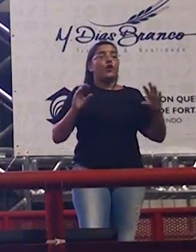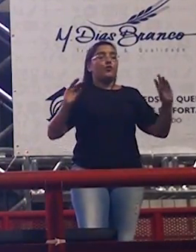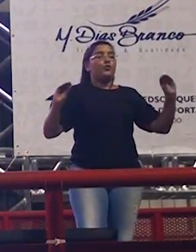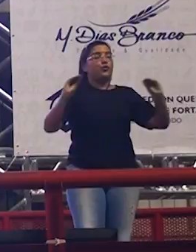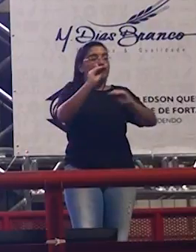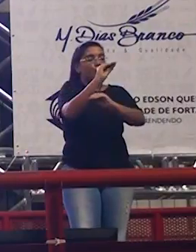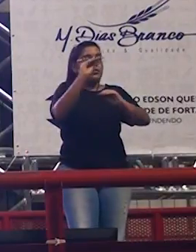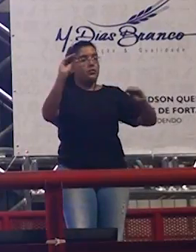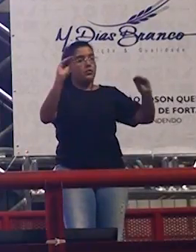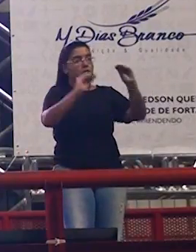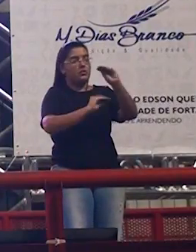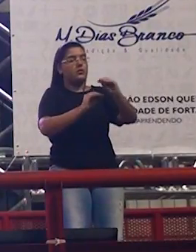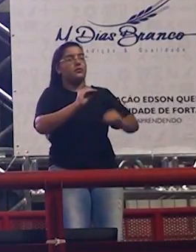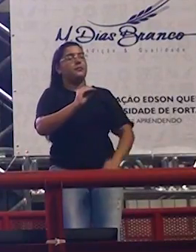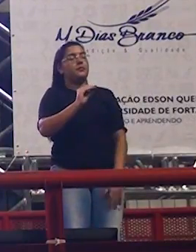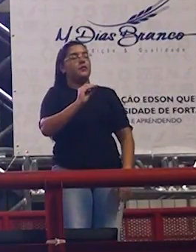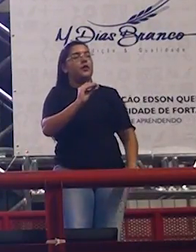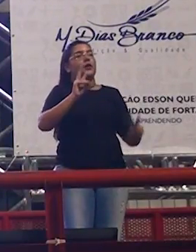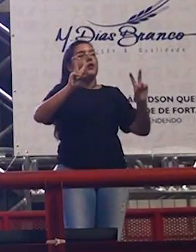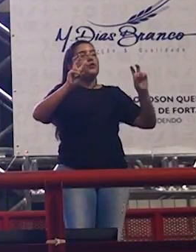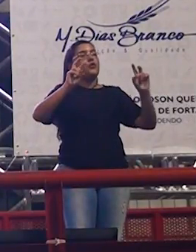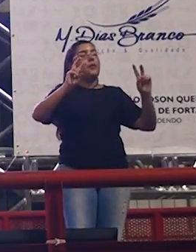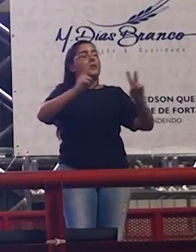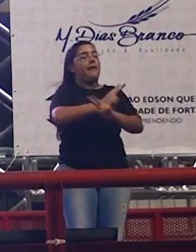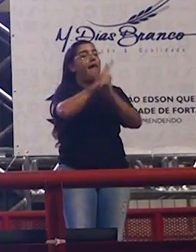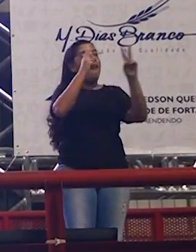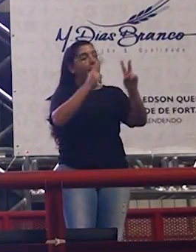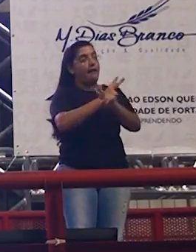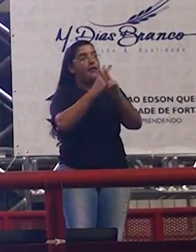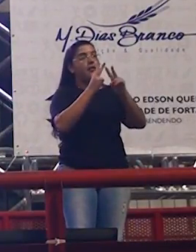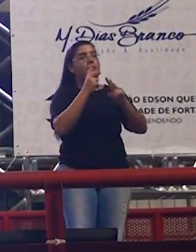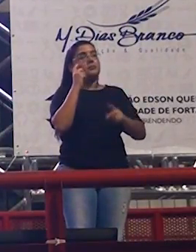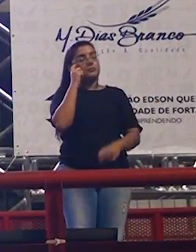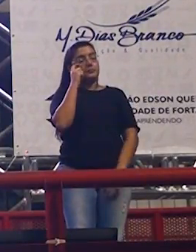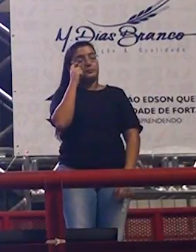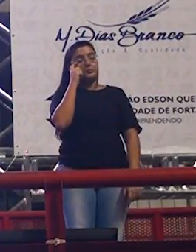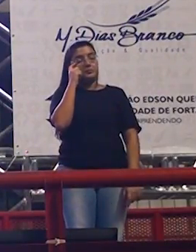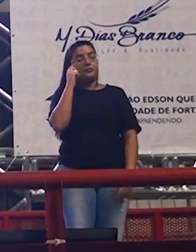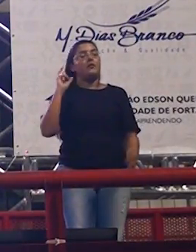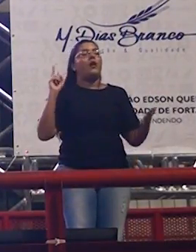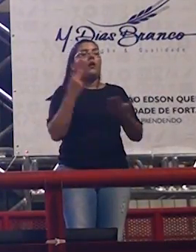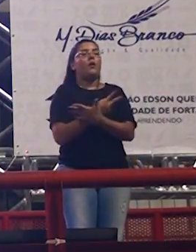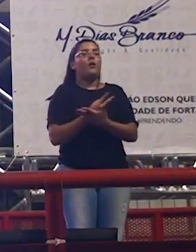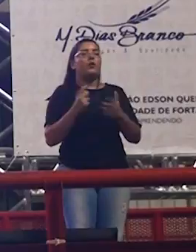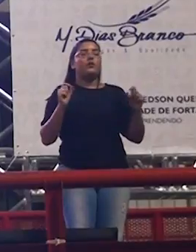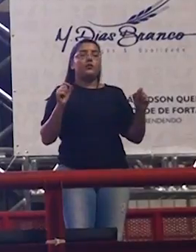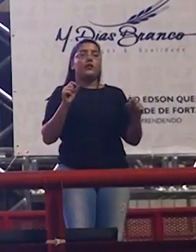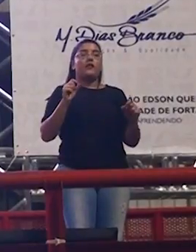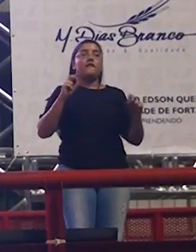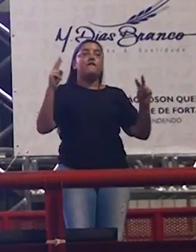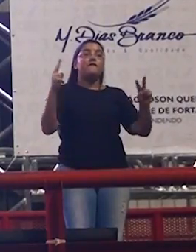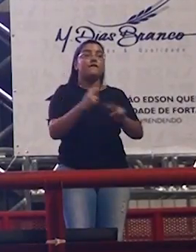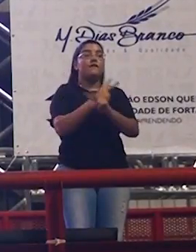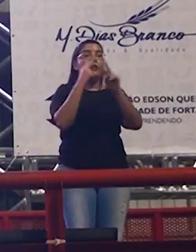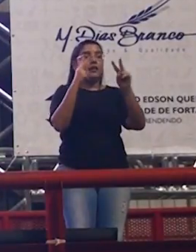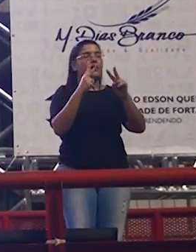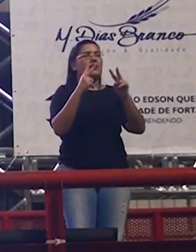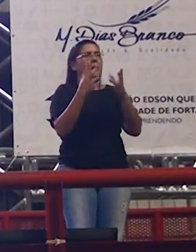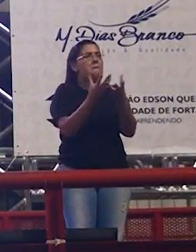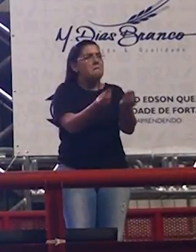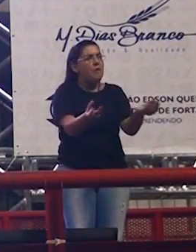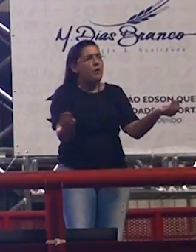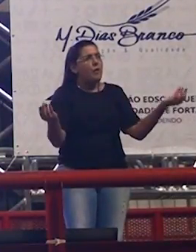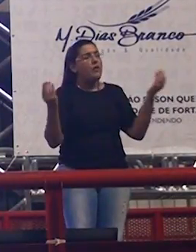deslocamento advectivo do ar, certo? Quando esse deslocamento do ar, denominado vento, ocorre em grandes